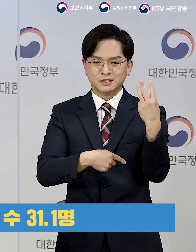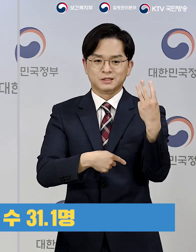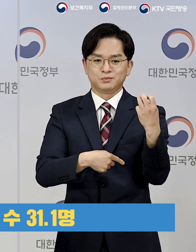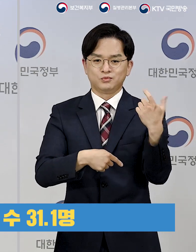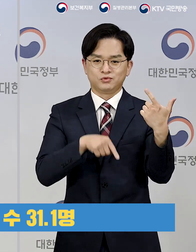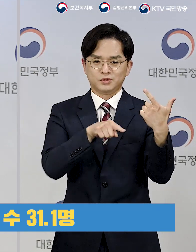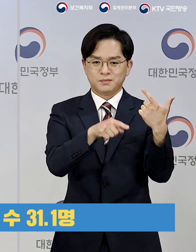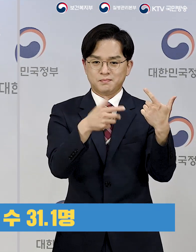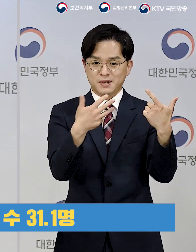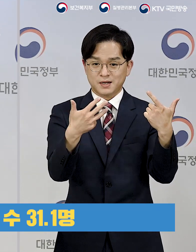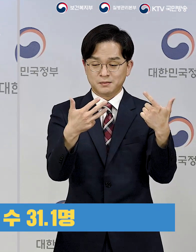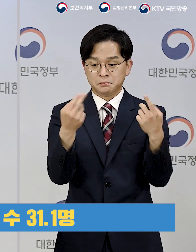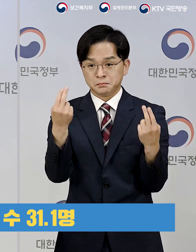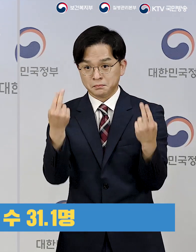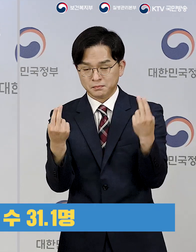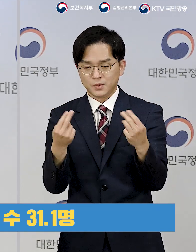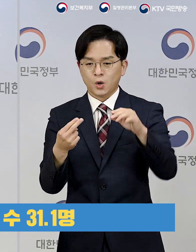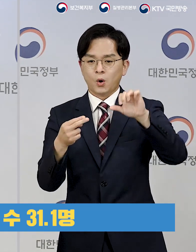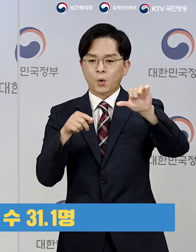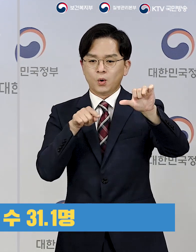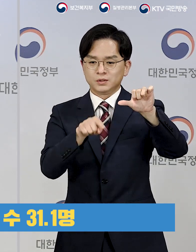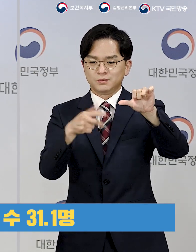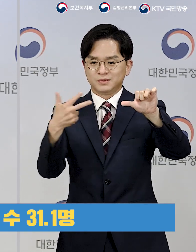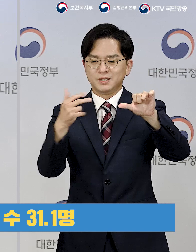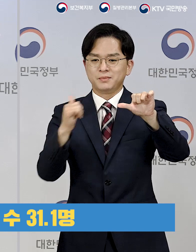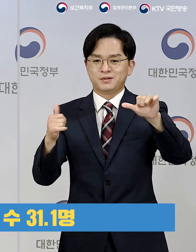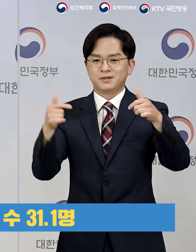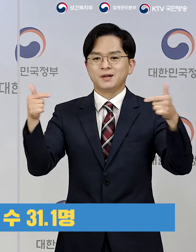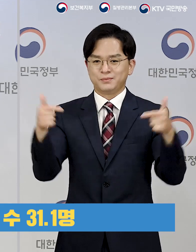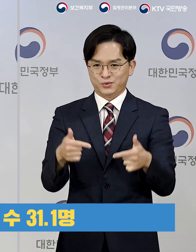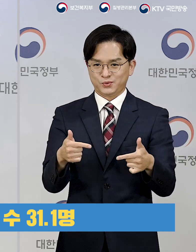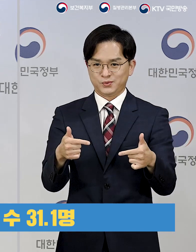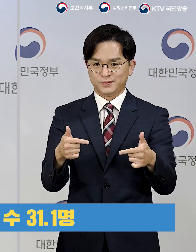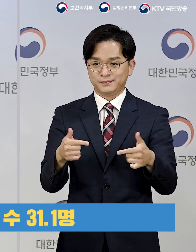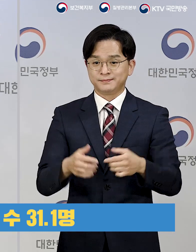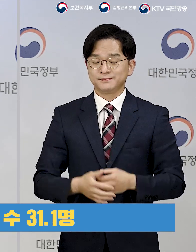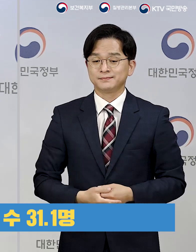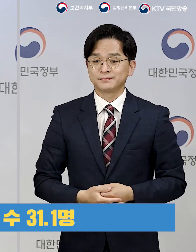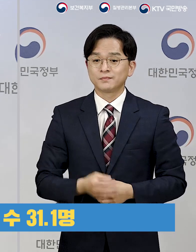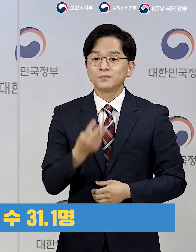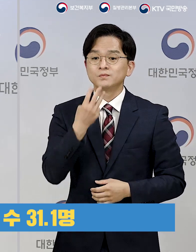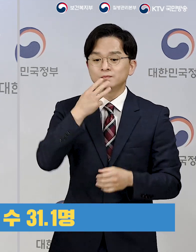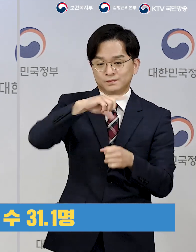2주의 36.8명에 비해 5.7명이 감소했습니다.